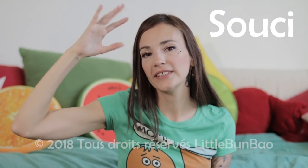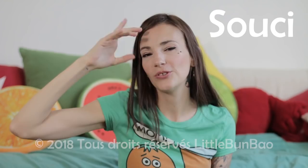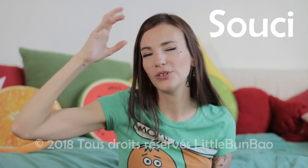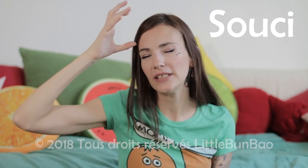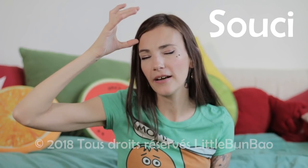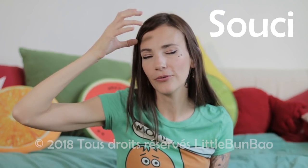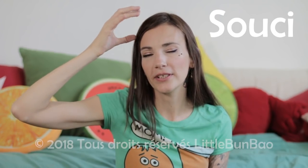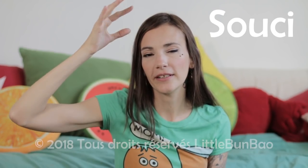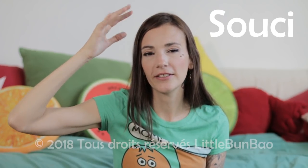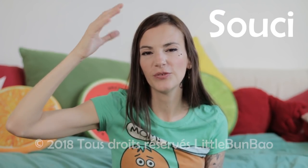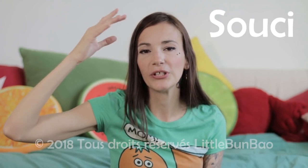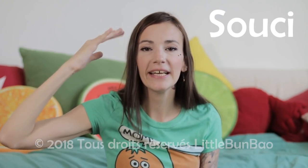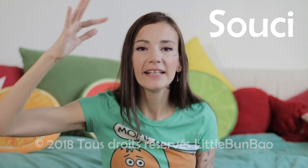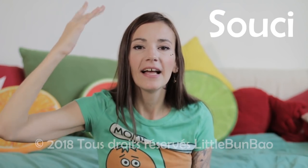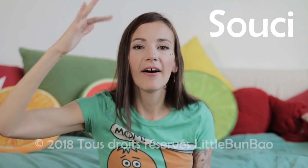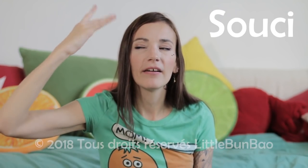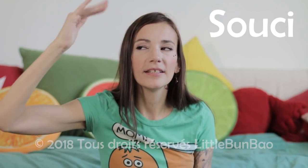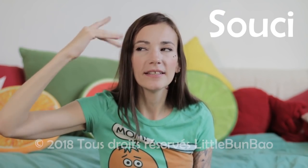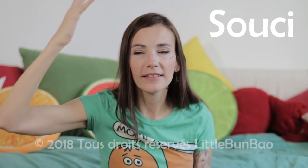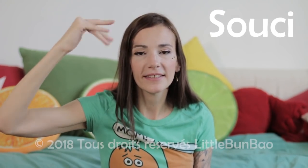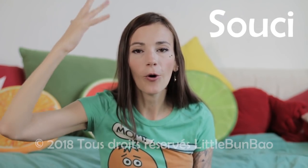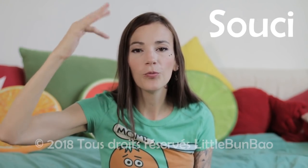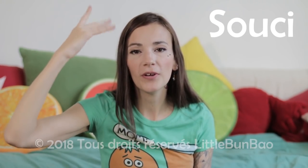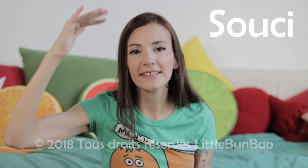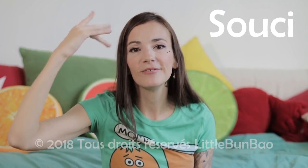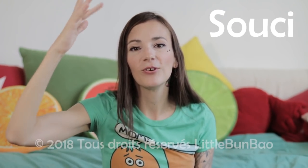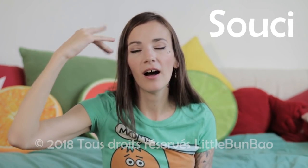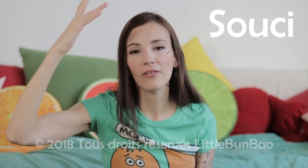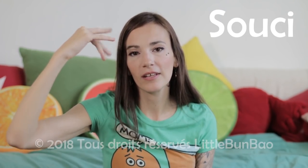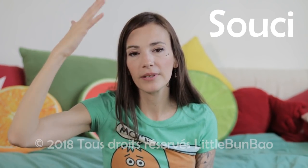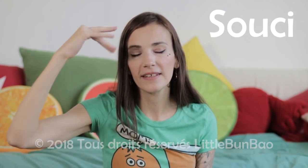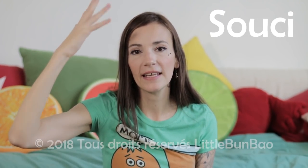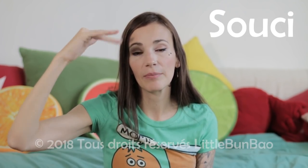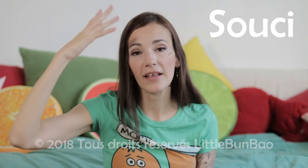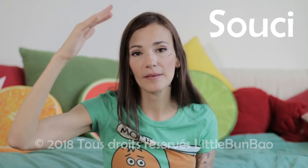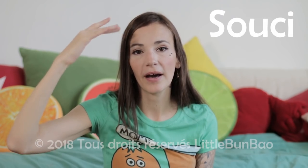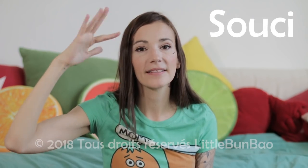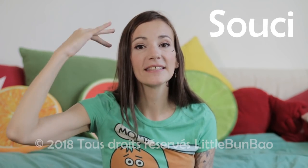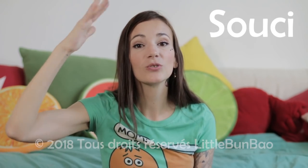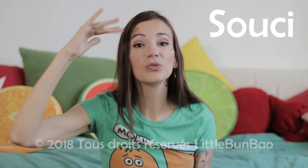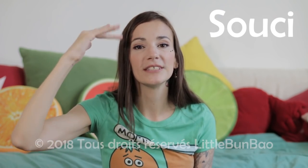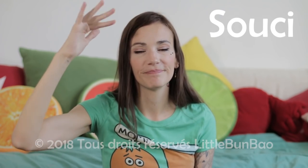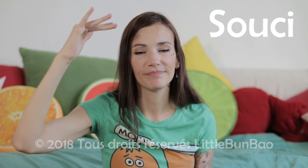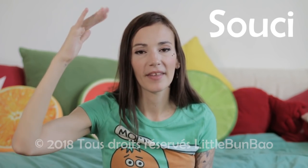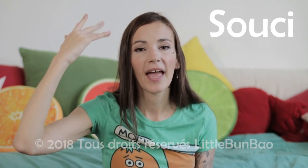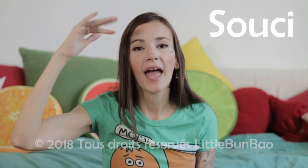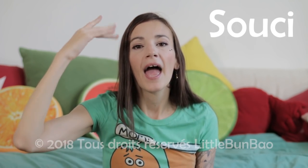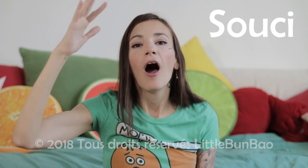des soucis, là, qu'on est chiffonné. Ça remue à ce niveau-là dans les BD. Et maintenant, là, c'est pareil, c'est soucis. On